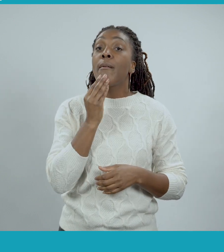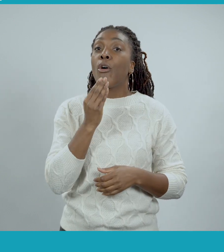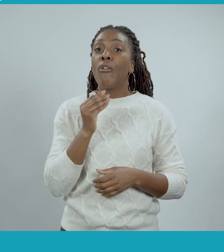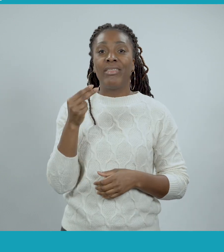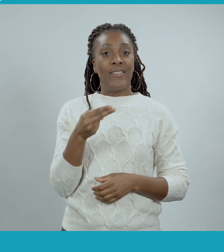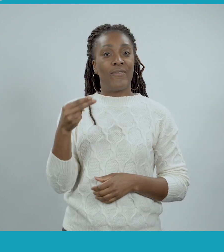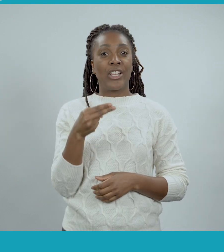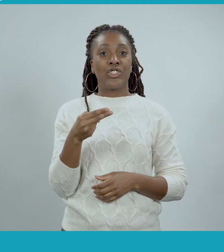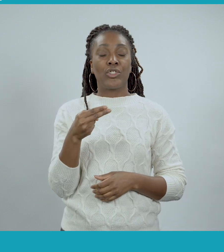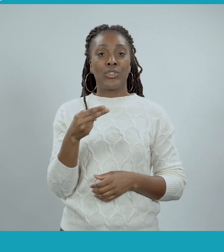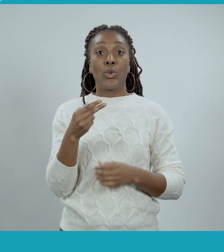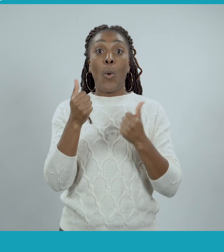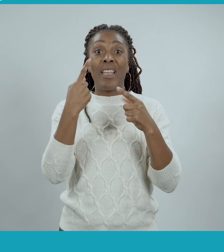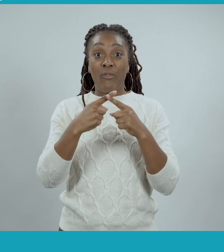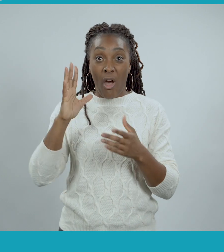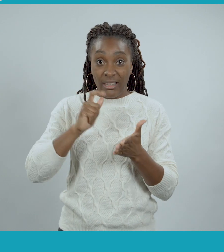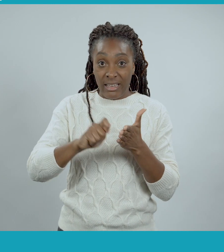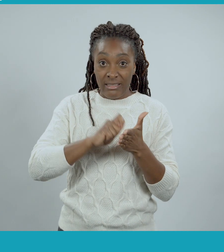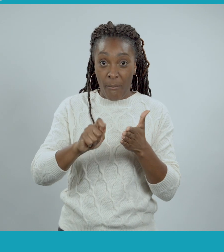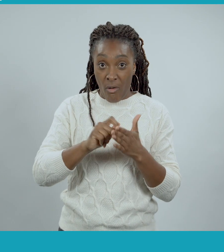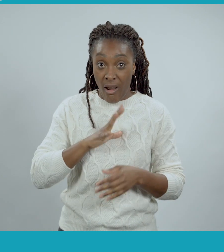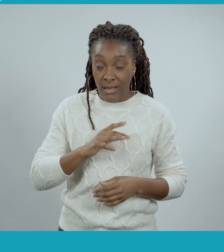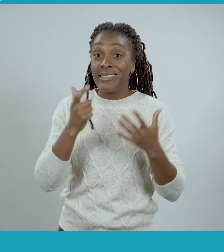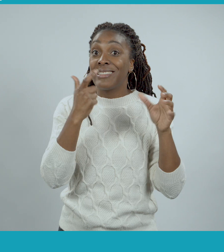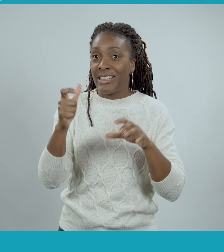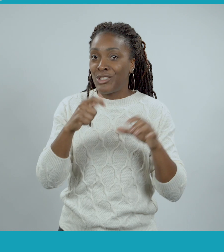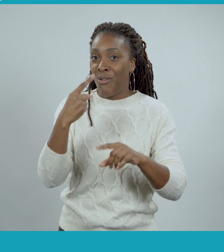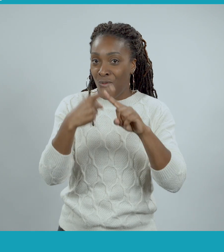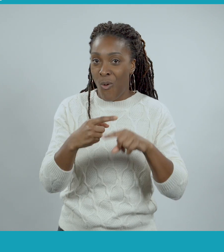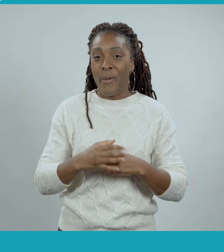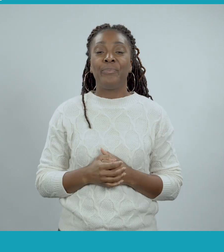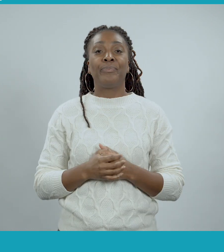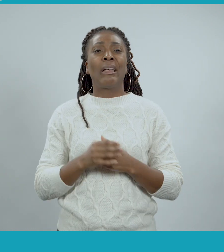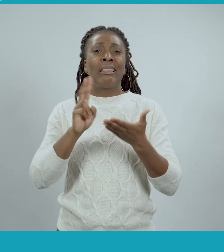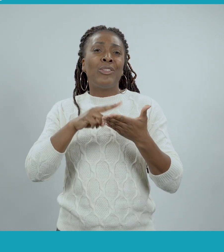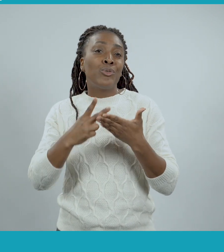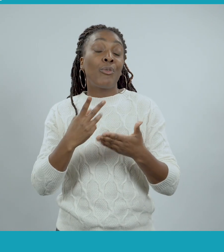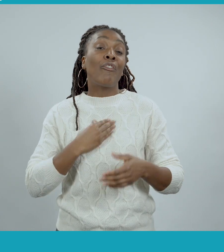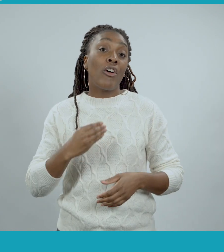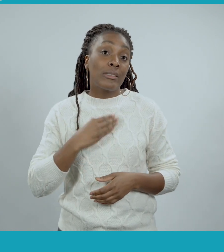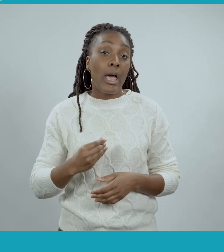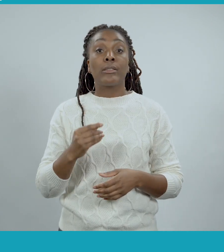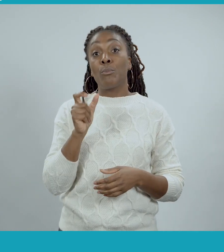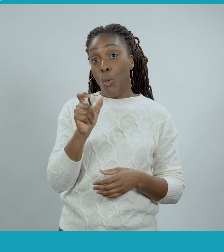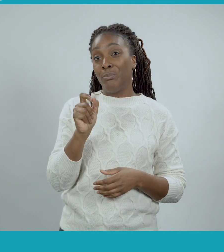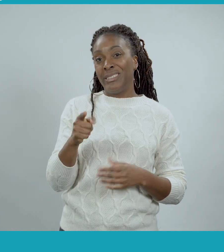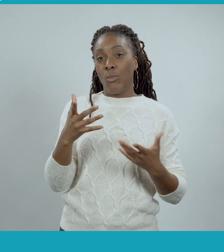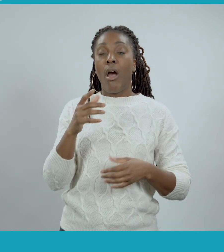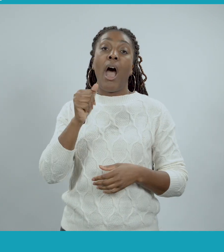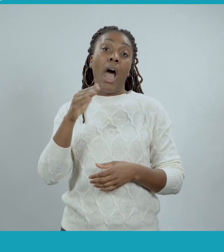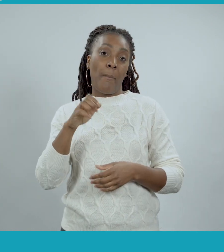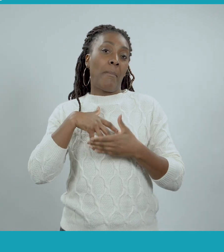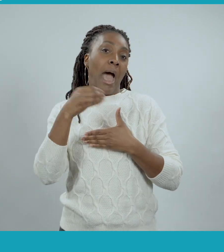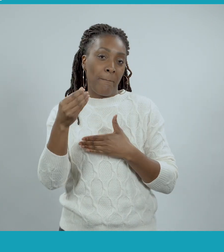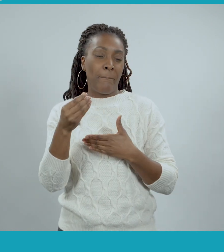est nefesh. Il apparaît plus de 700 fois dans l'Ancien Testament. La traduction française usuelle de ce